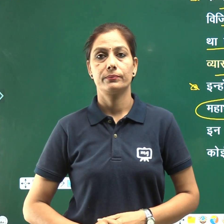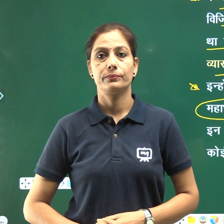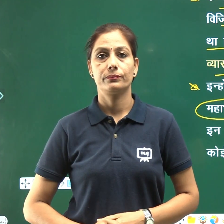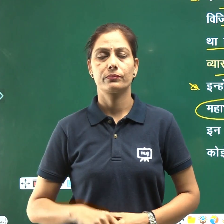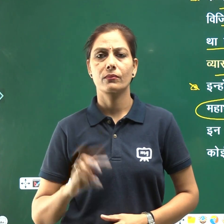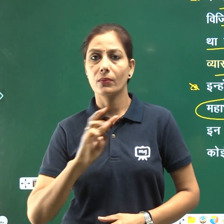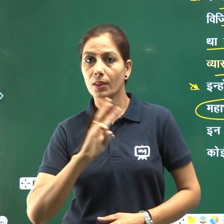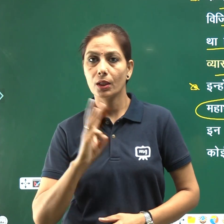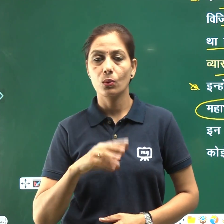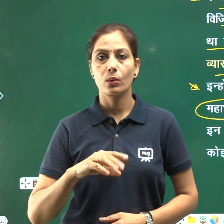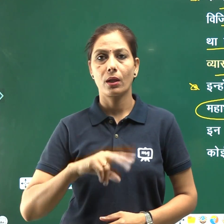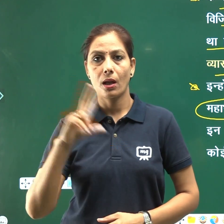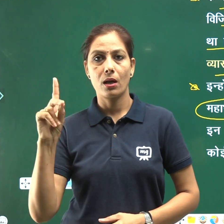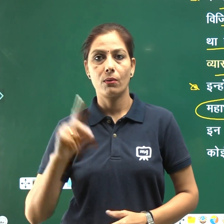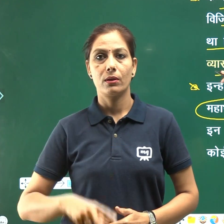इन तीनों के अलावा